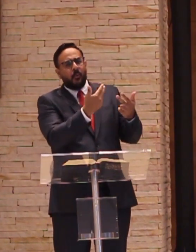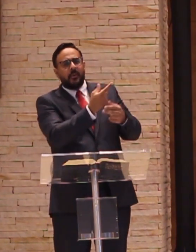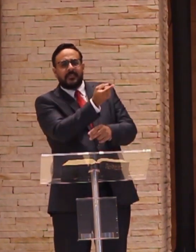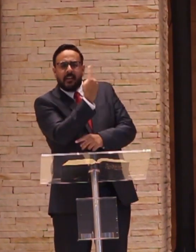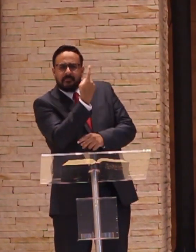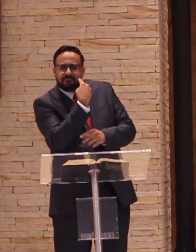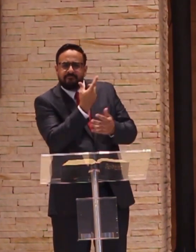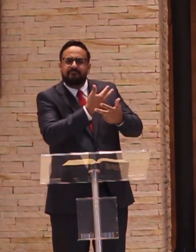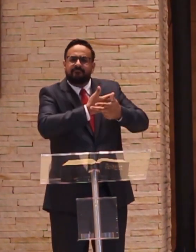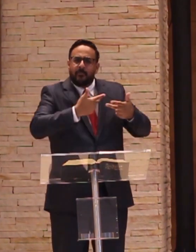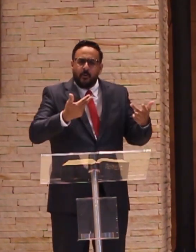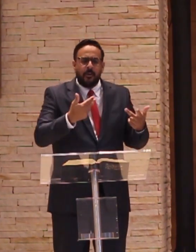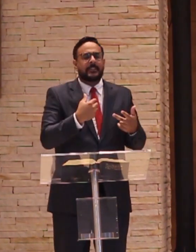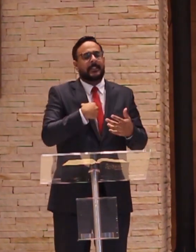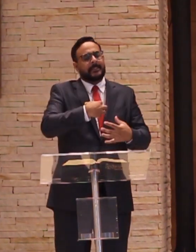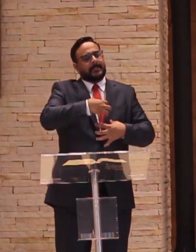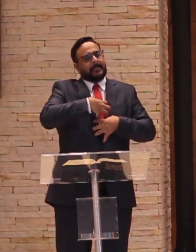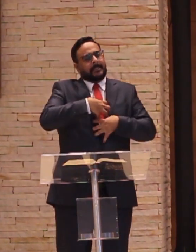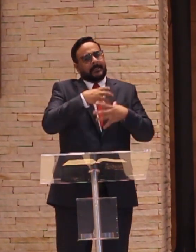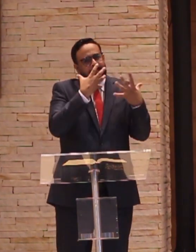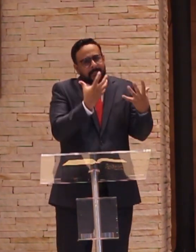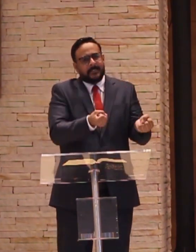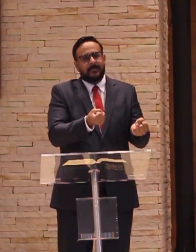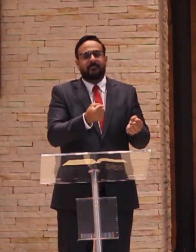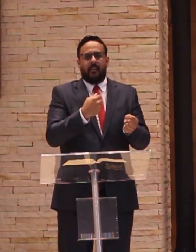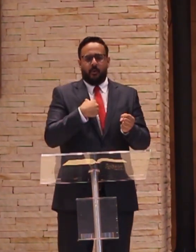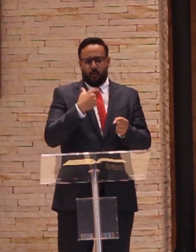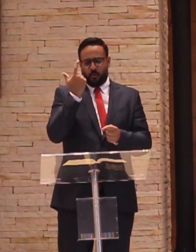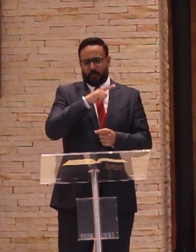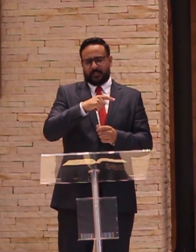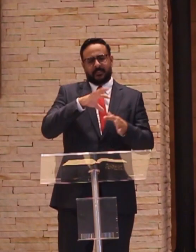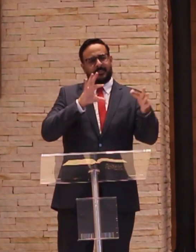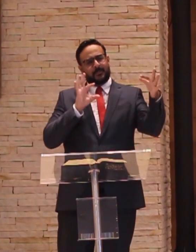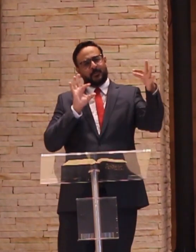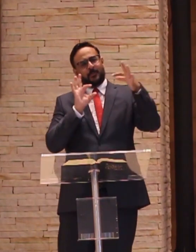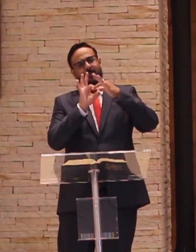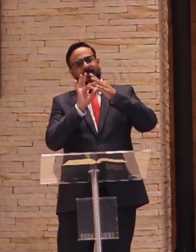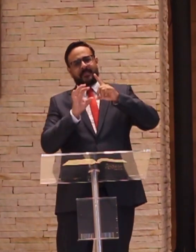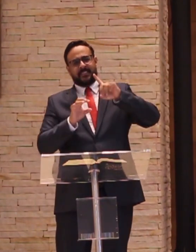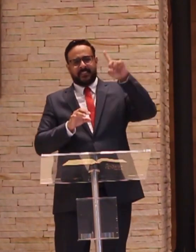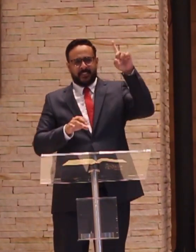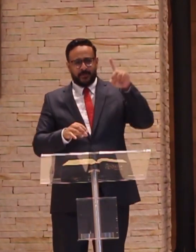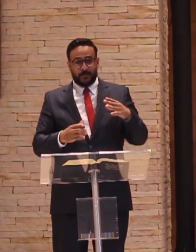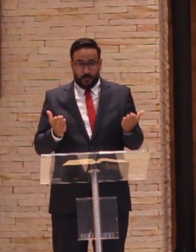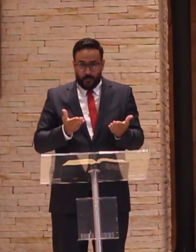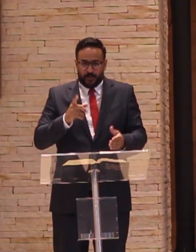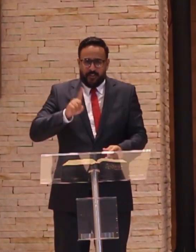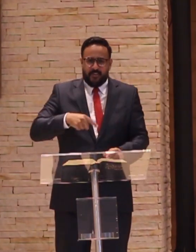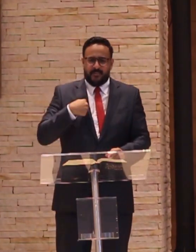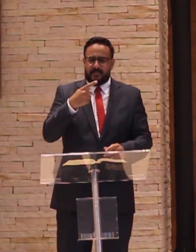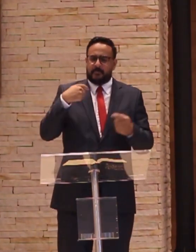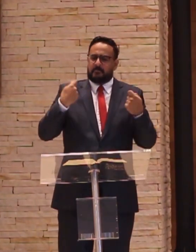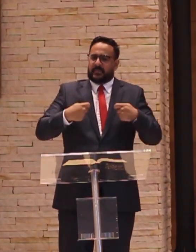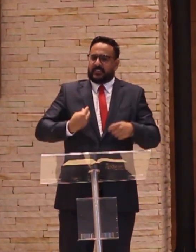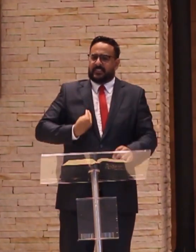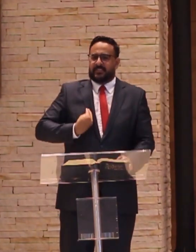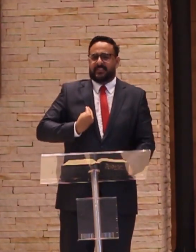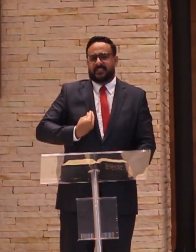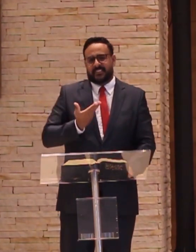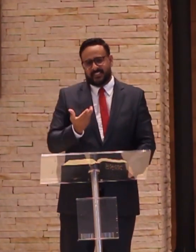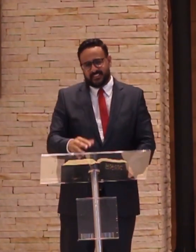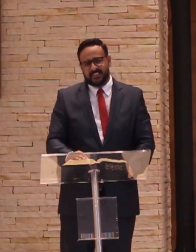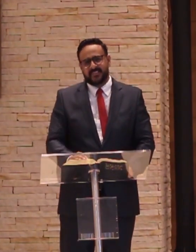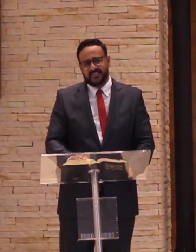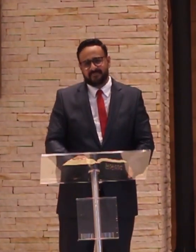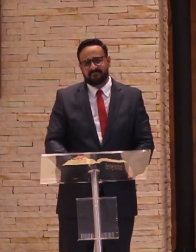palavra nos garante a salvação. Seguir os seus conselhos, os seus ensinamentos e aceitar ter uma conexão íntima